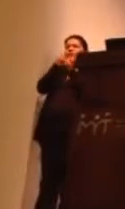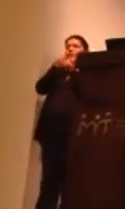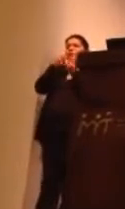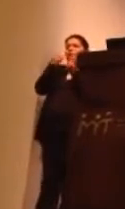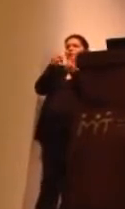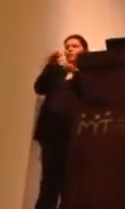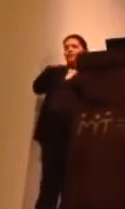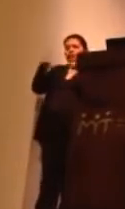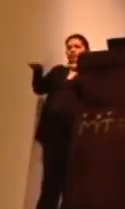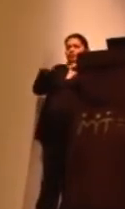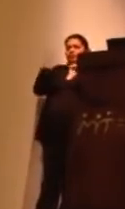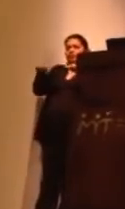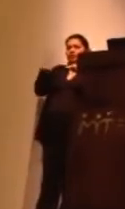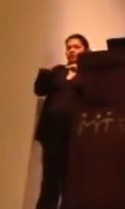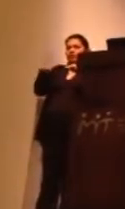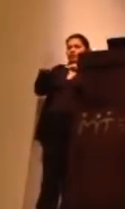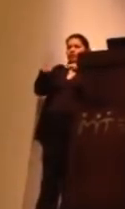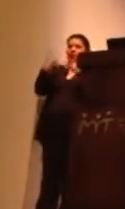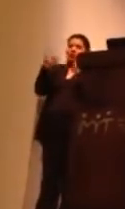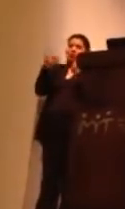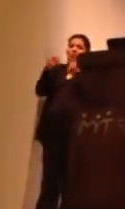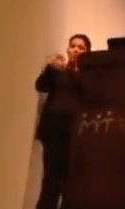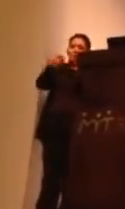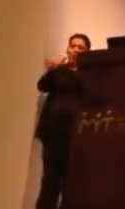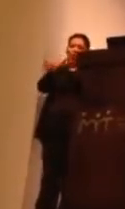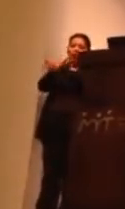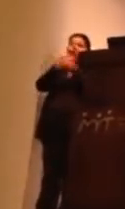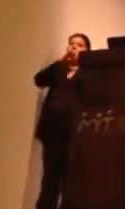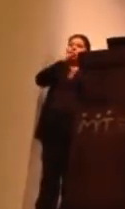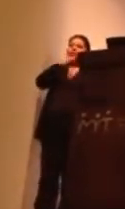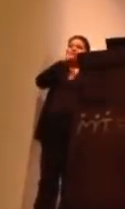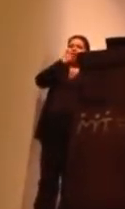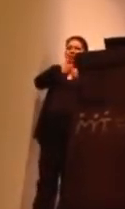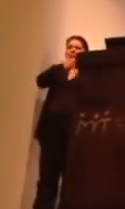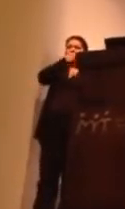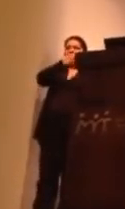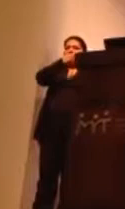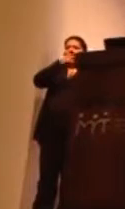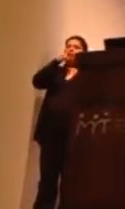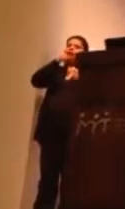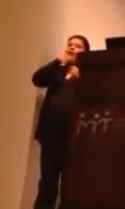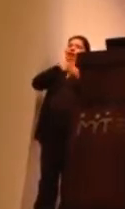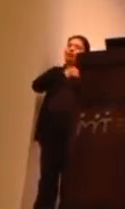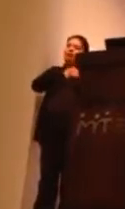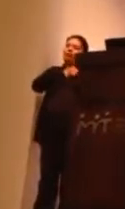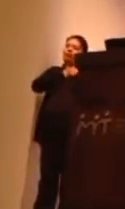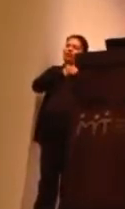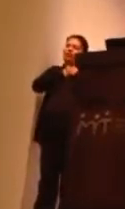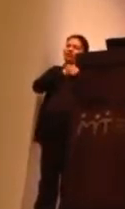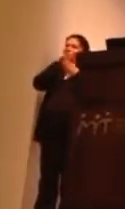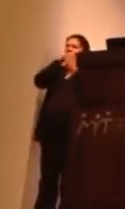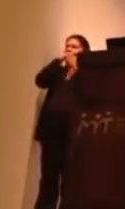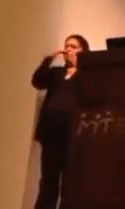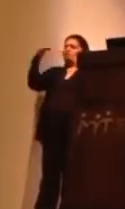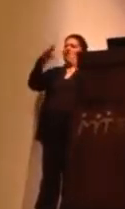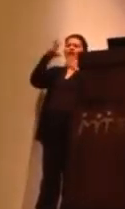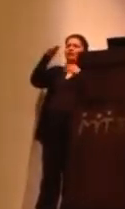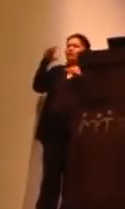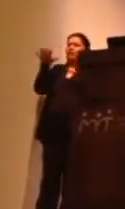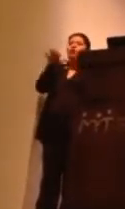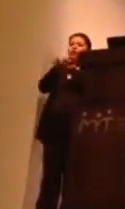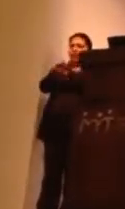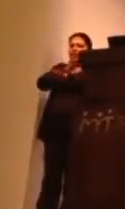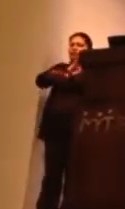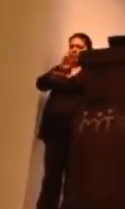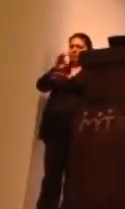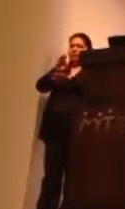movimiento. Ninguna emoción es permanente, siempre es móvil, movible, y tiene un